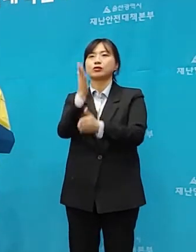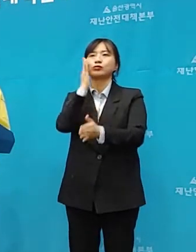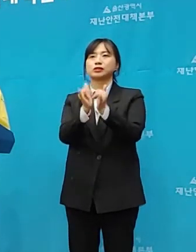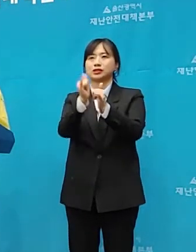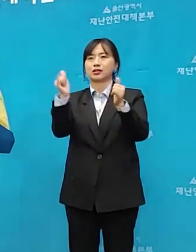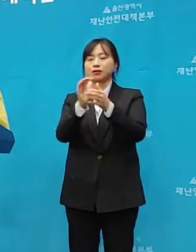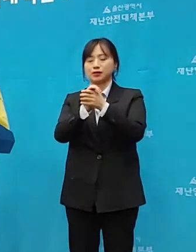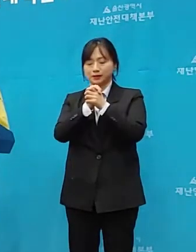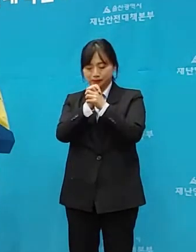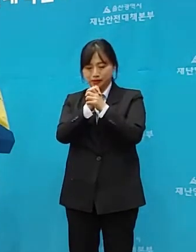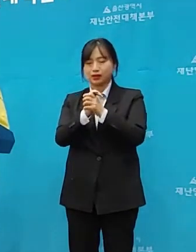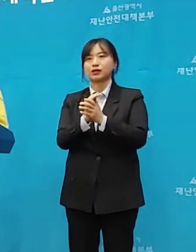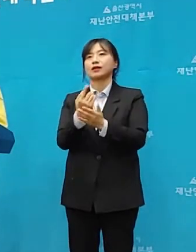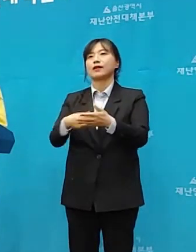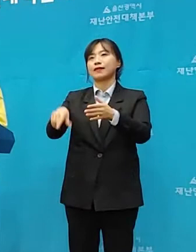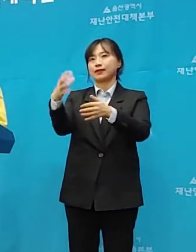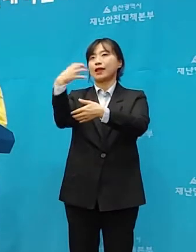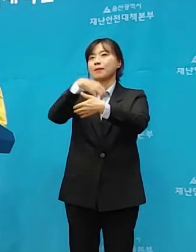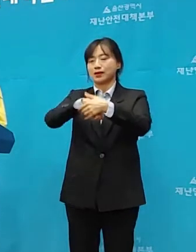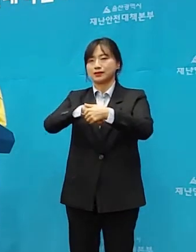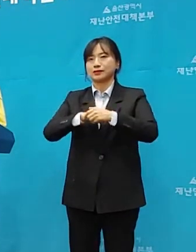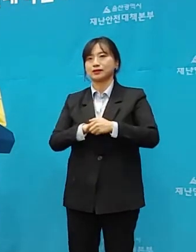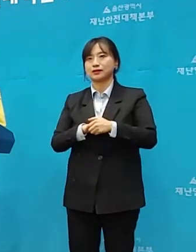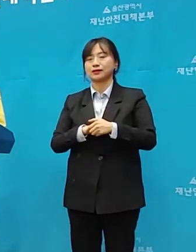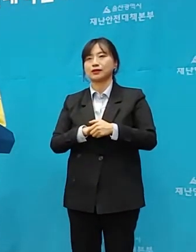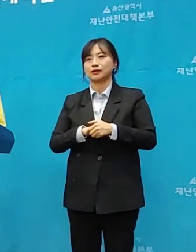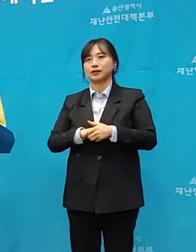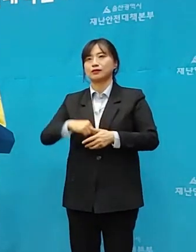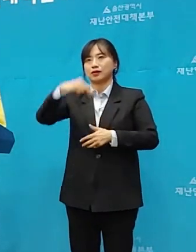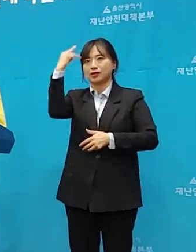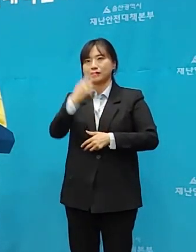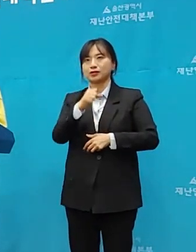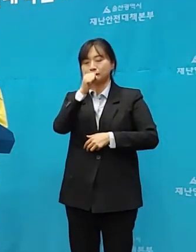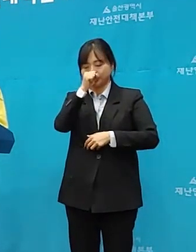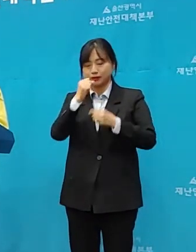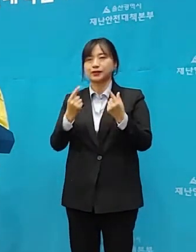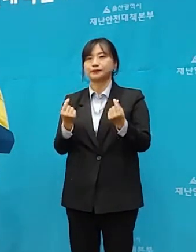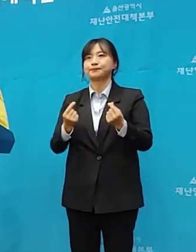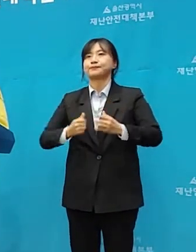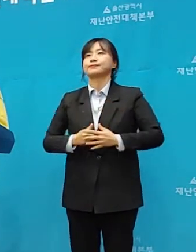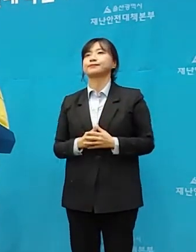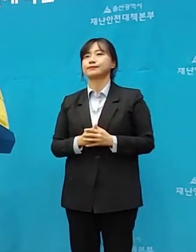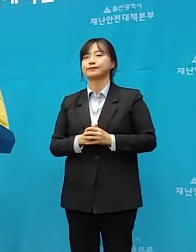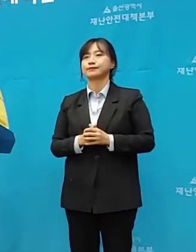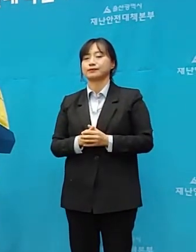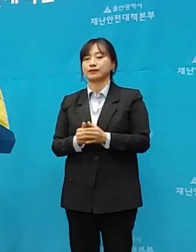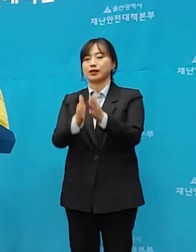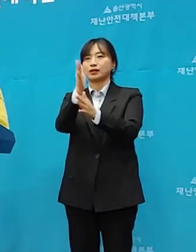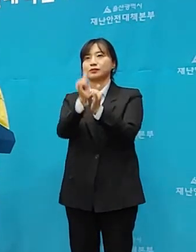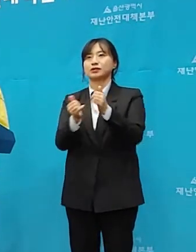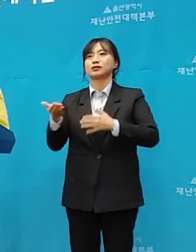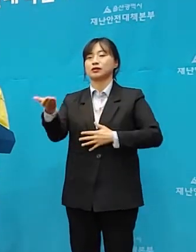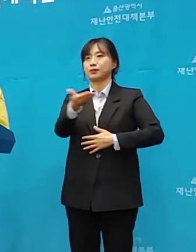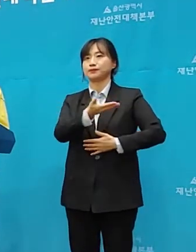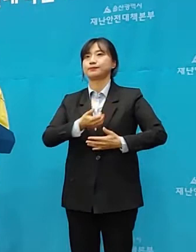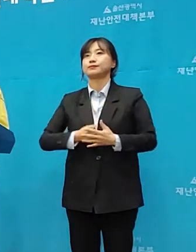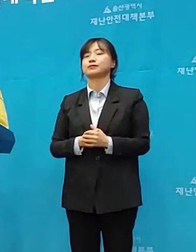시민의 간절한 염원을 담아 진심으로 기도합니다. 시민 여러분,